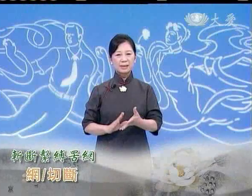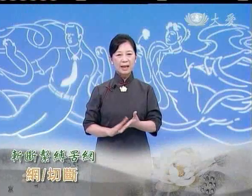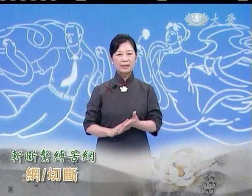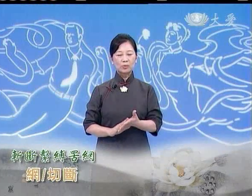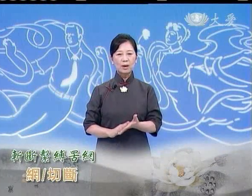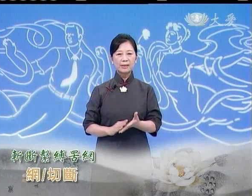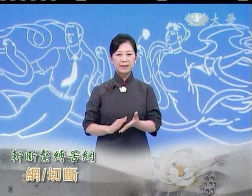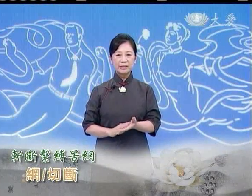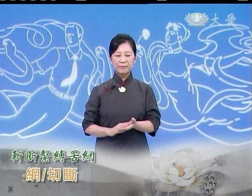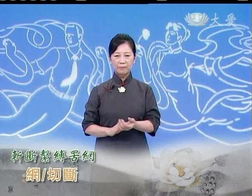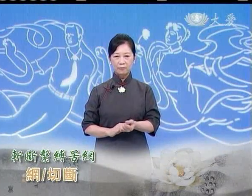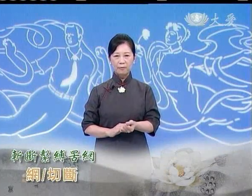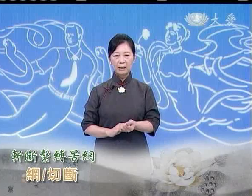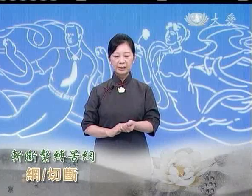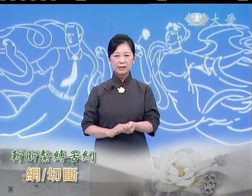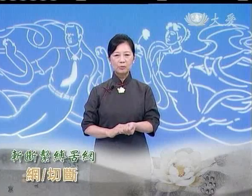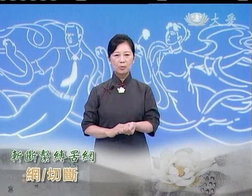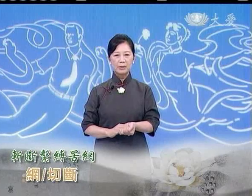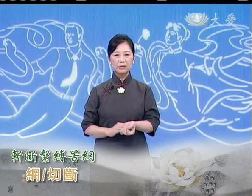斩断戏服蛊网，其实我们就